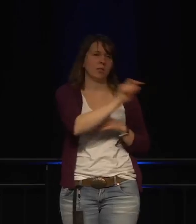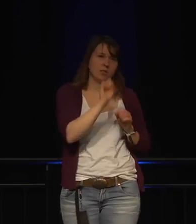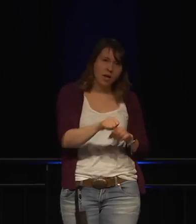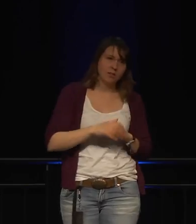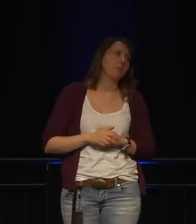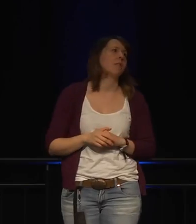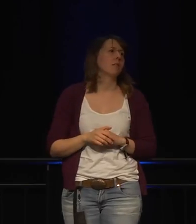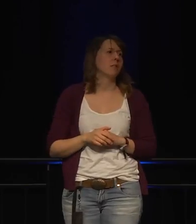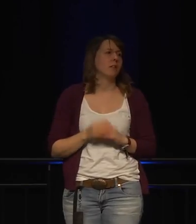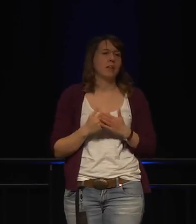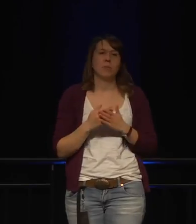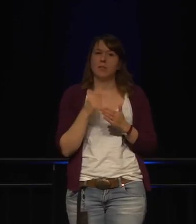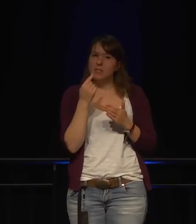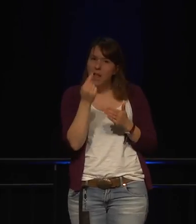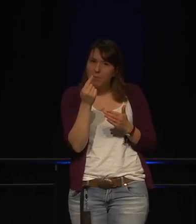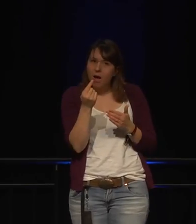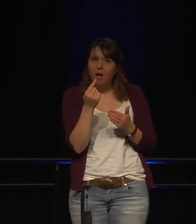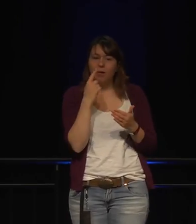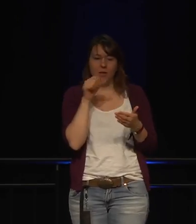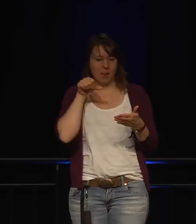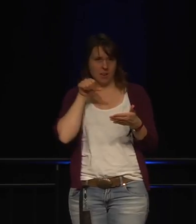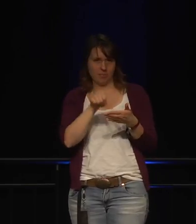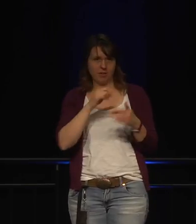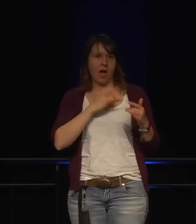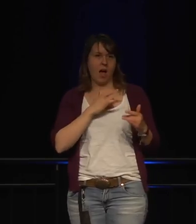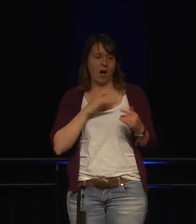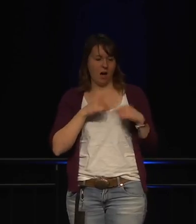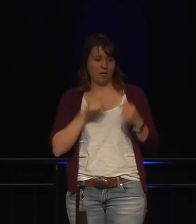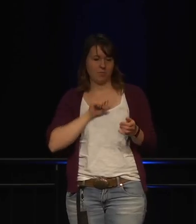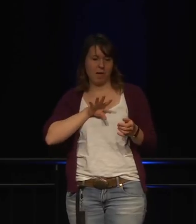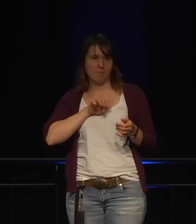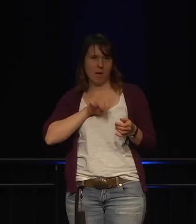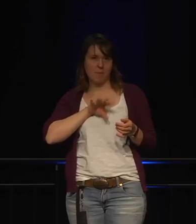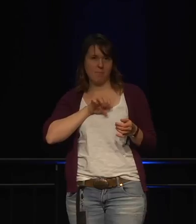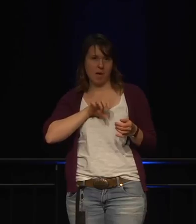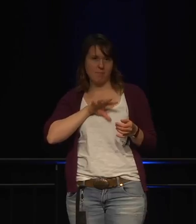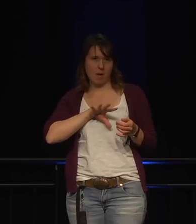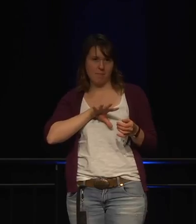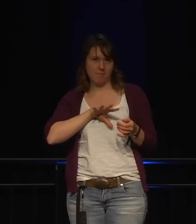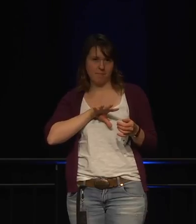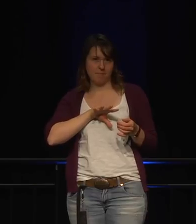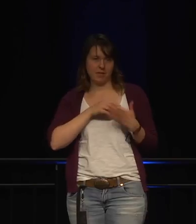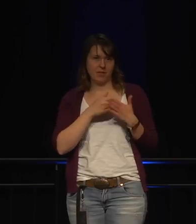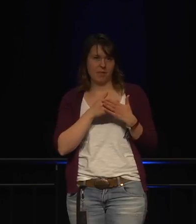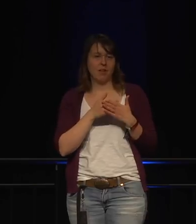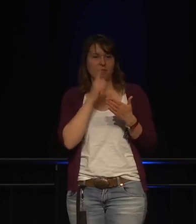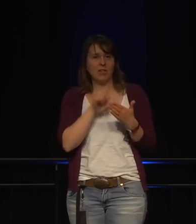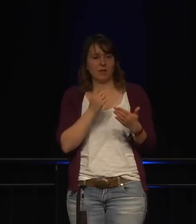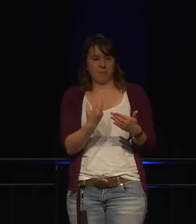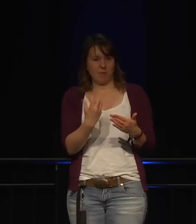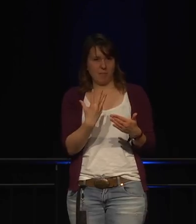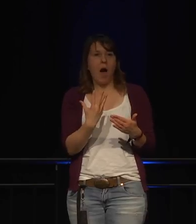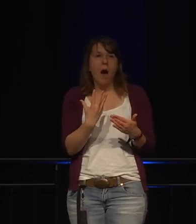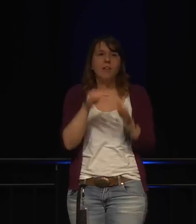escuchas mensajes, el corazón titila, que dice que hay un mensaje que, que tienes que